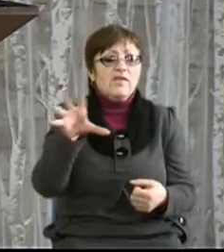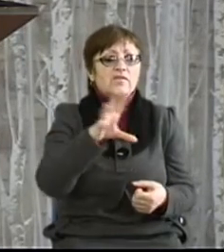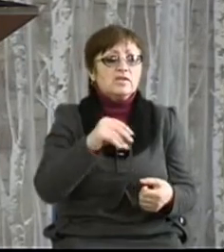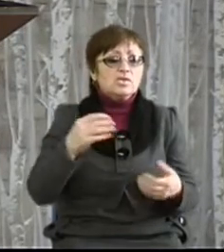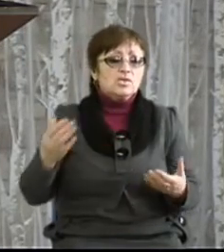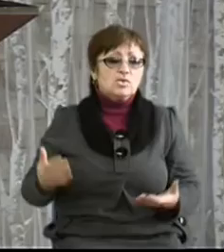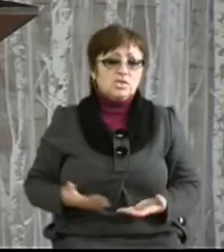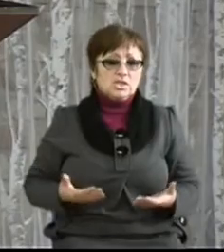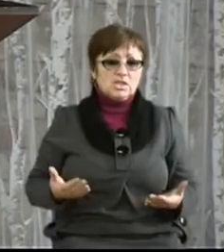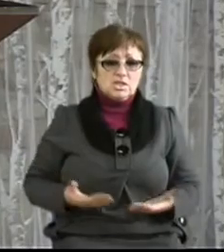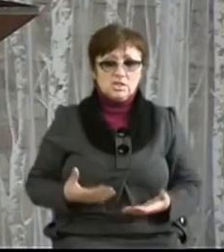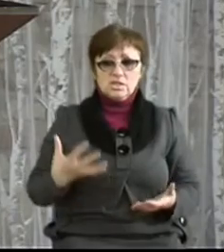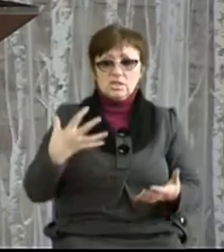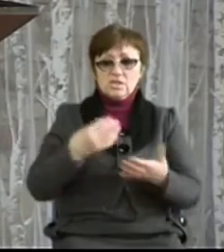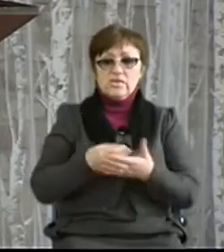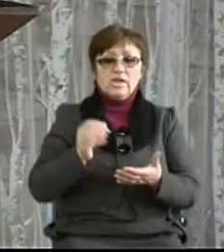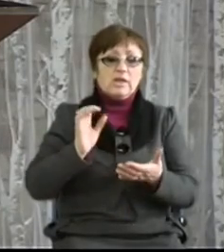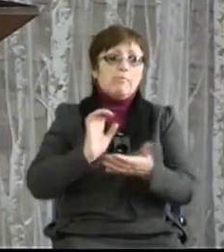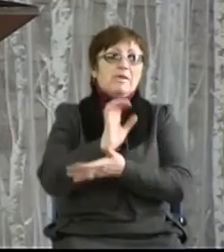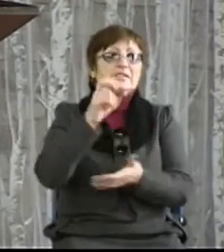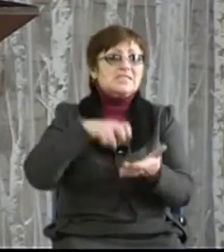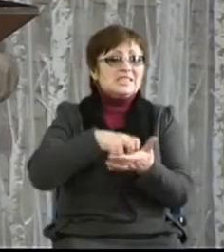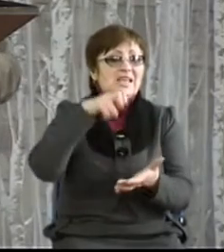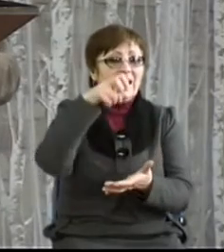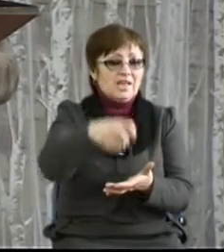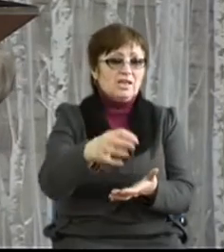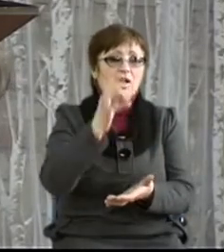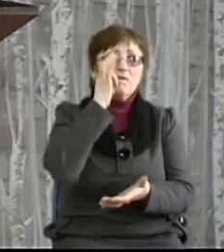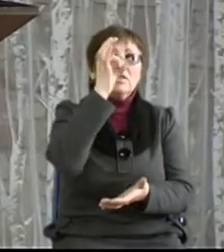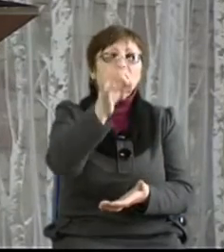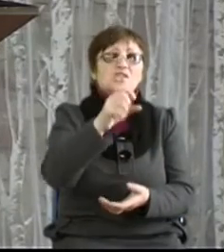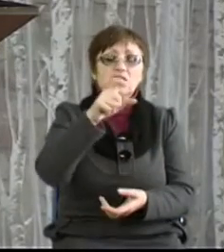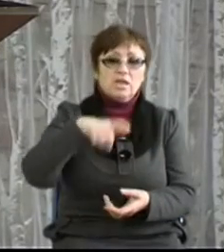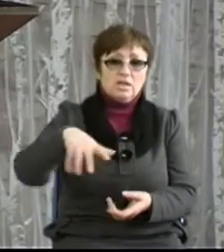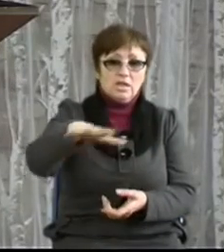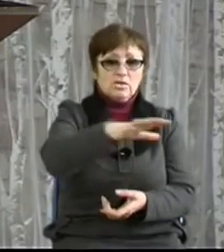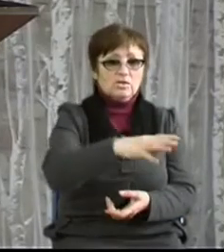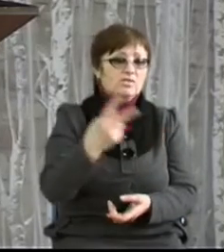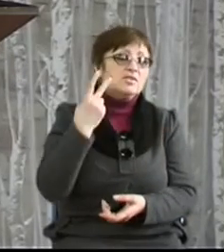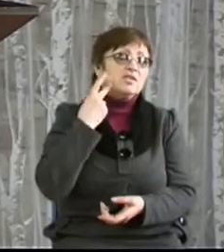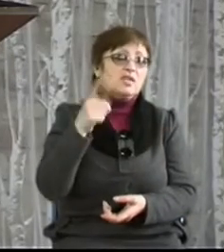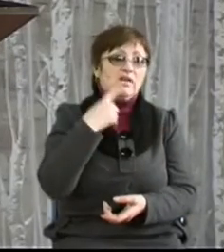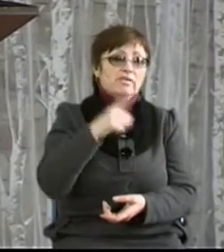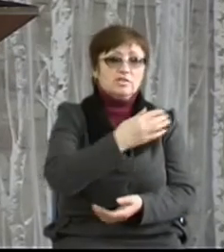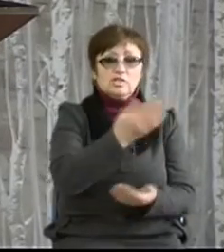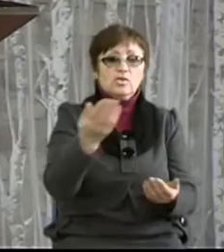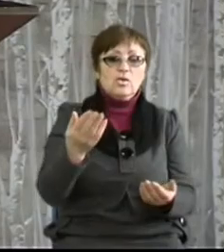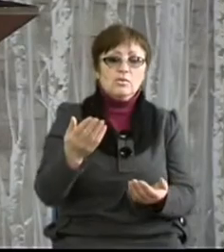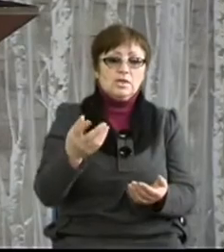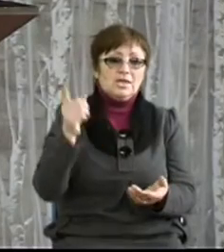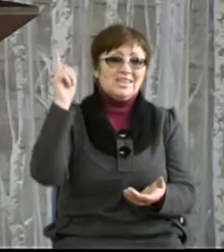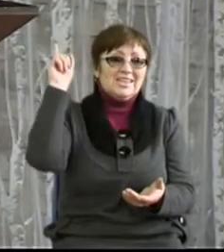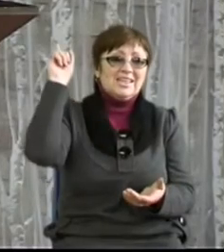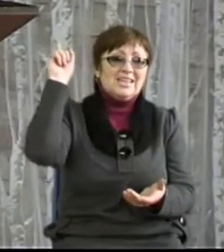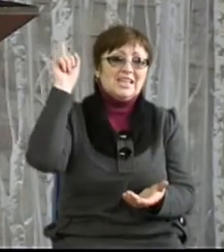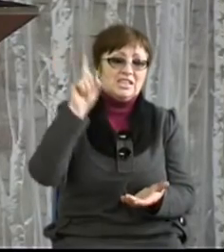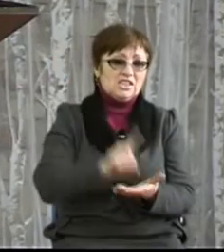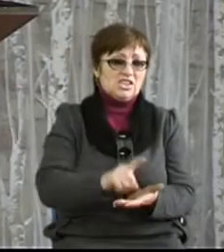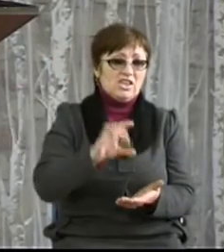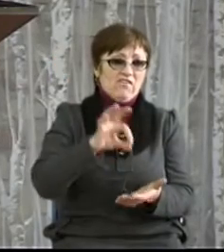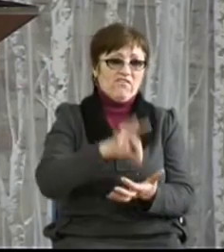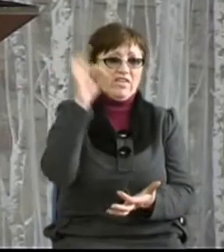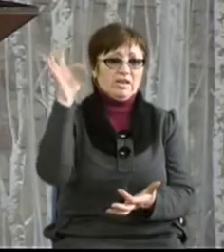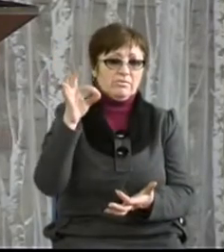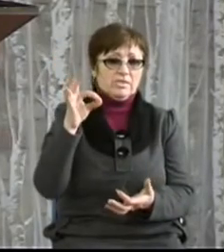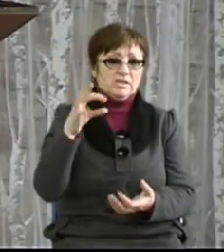жизнь. И потом в своих посланиях, в своих обращениях к народу Божьему он всегда говорил о том, что мы должны выбрать в своей